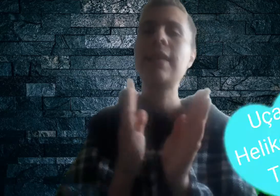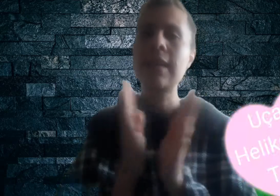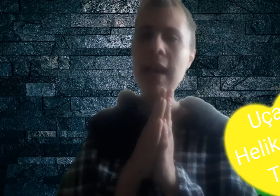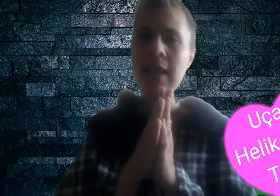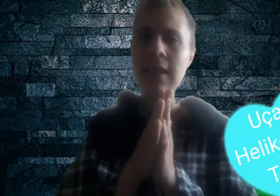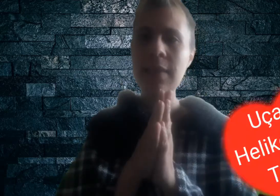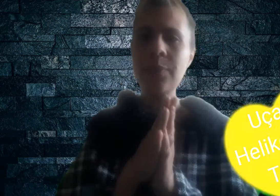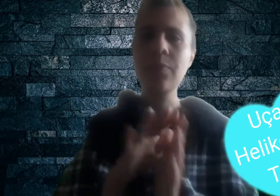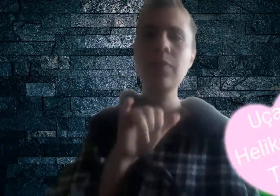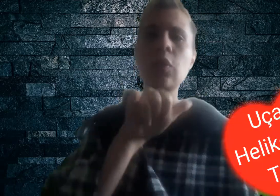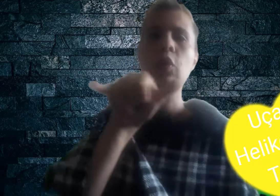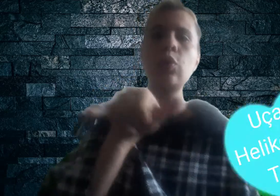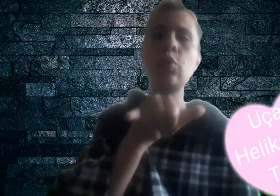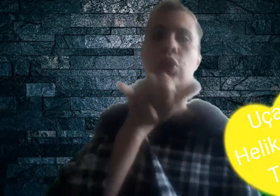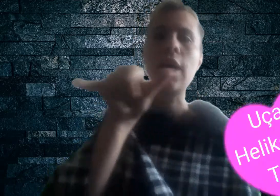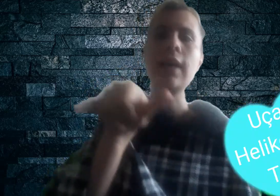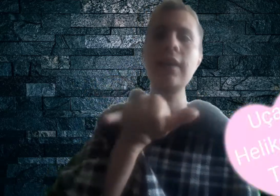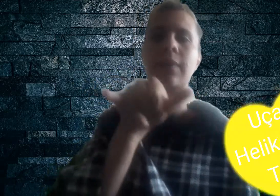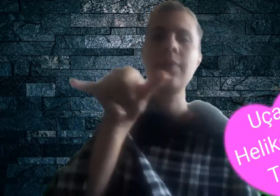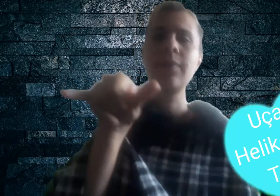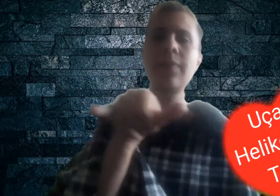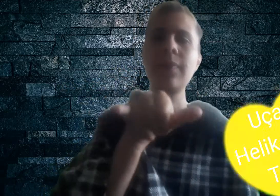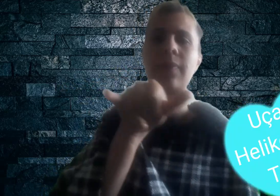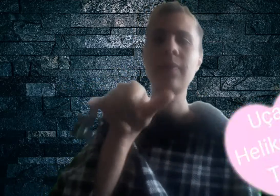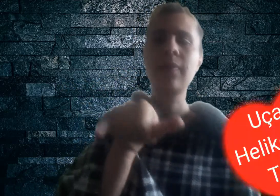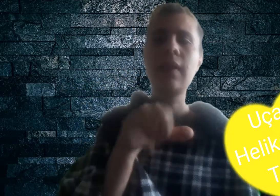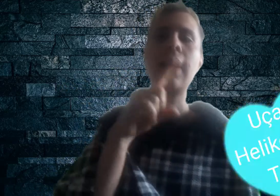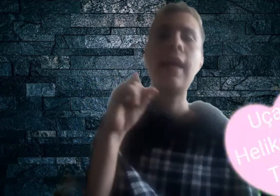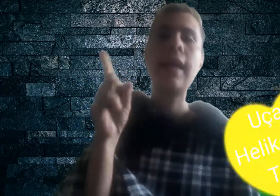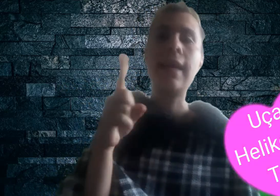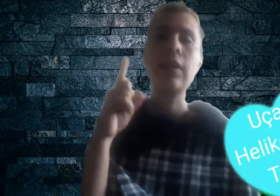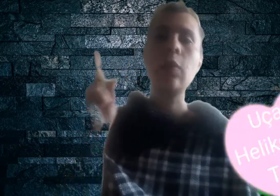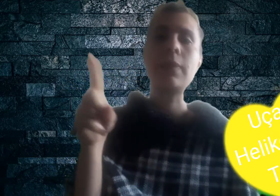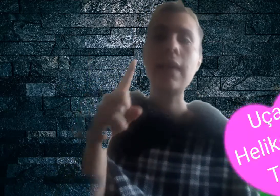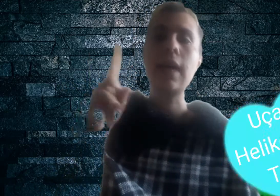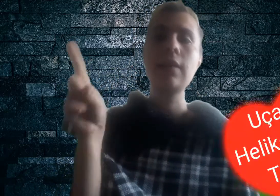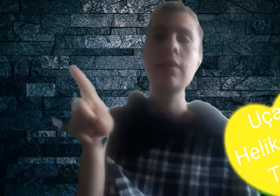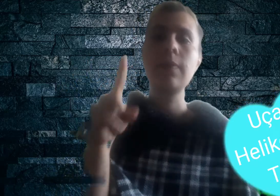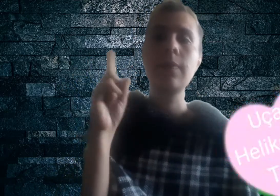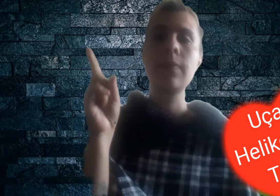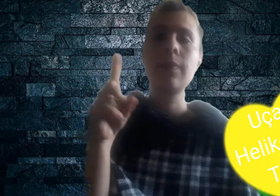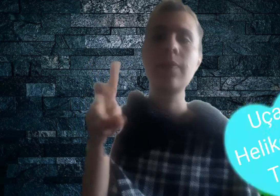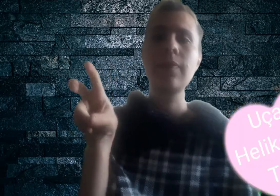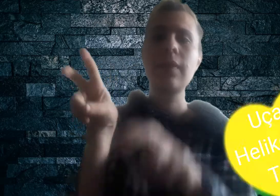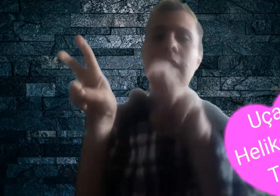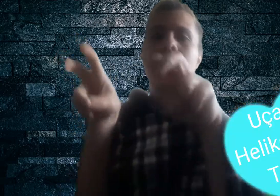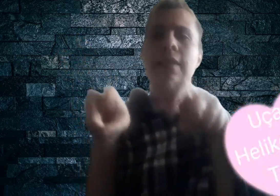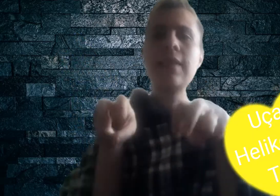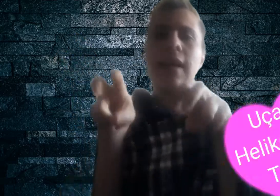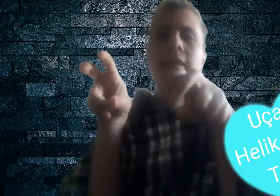Tekrar edelim. Uçak. Helikopter. Tren.